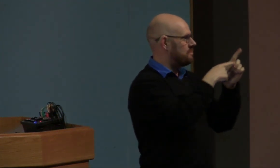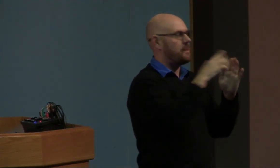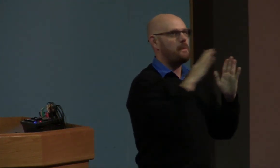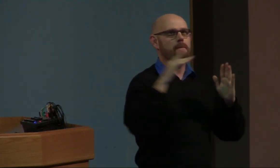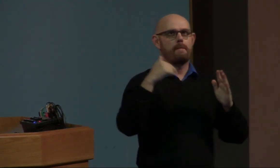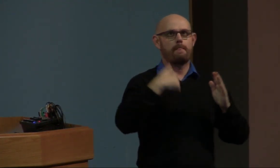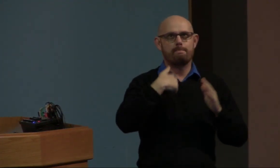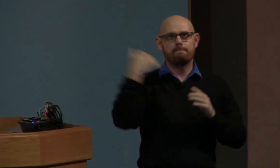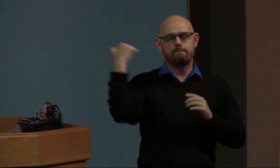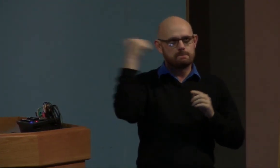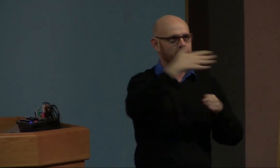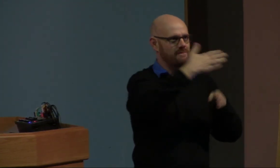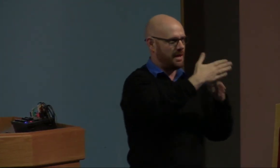nie.